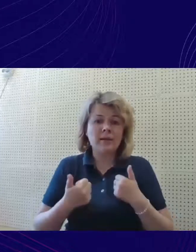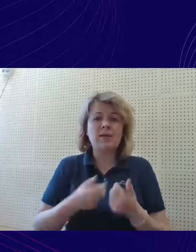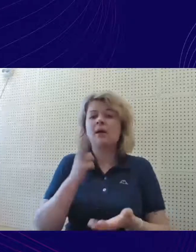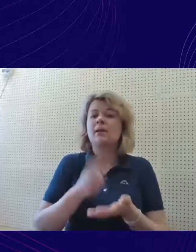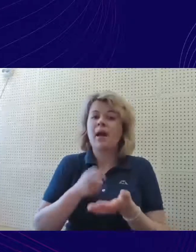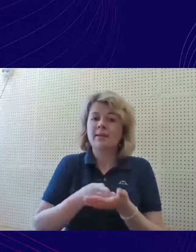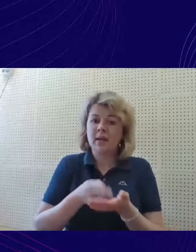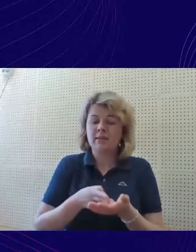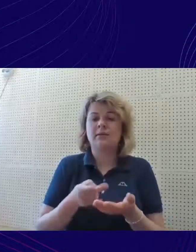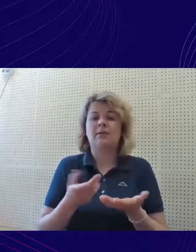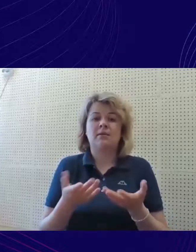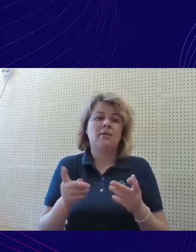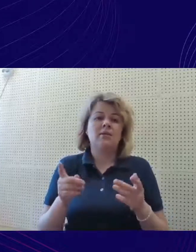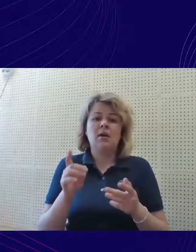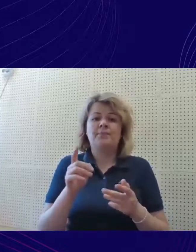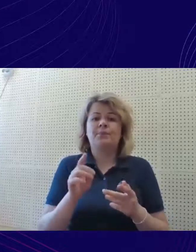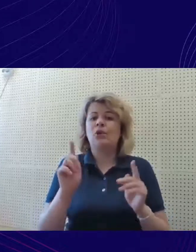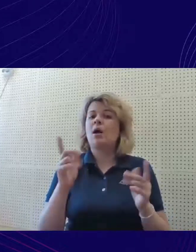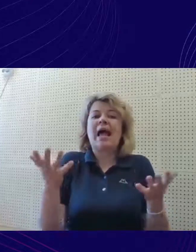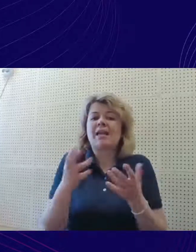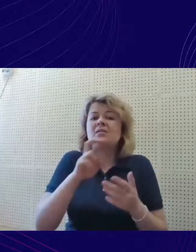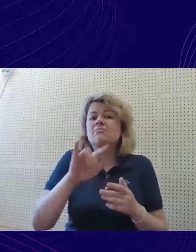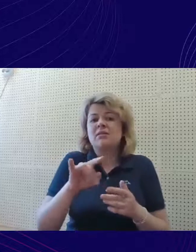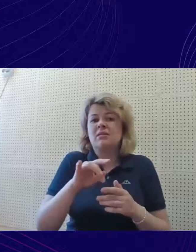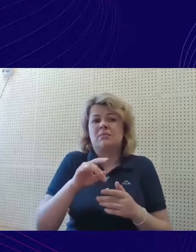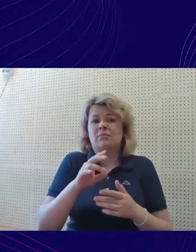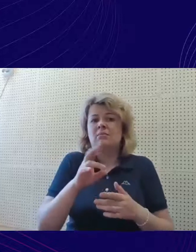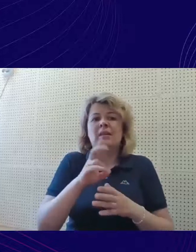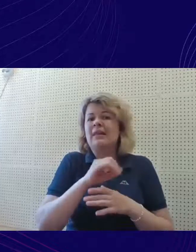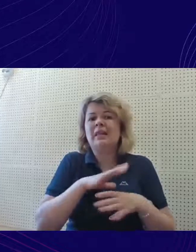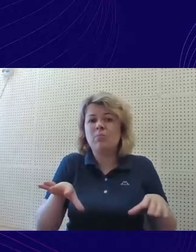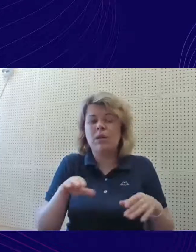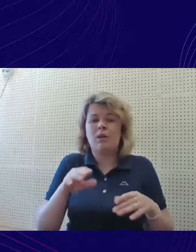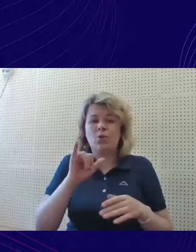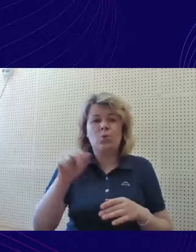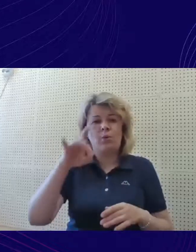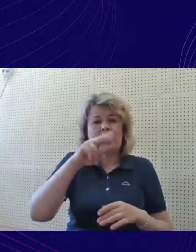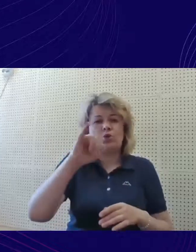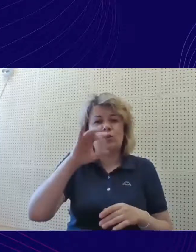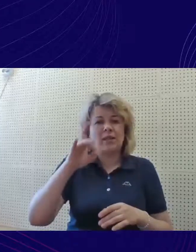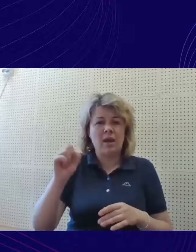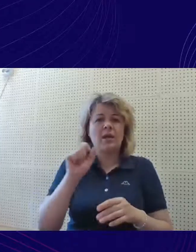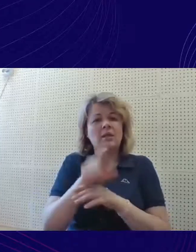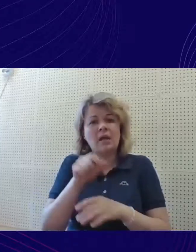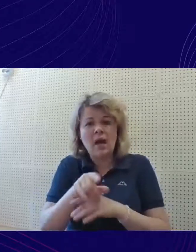какие бы ни были у продюсера задачи и устремления, все-таки творческое проявление